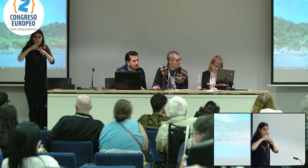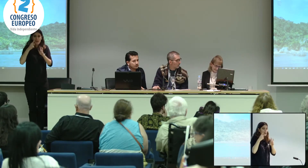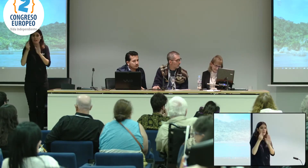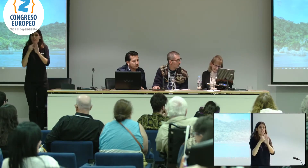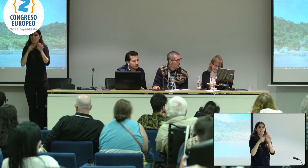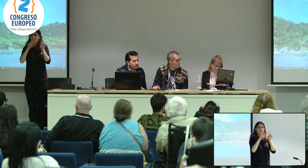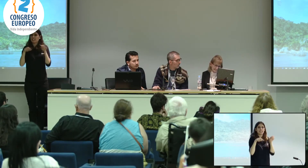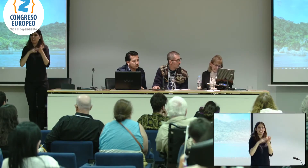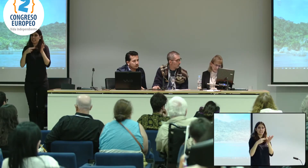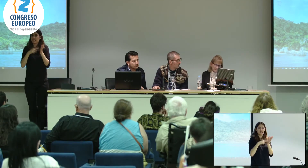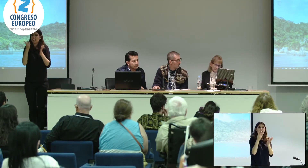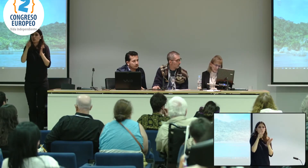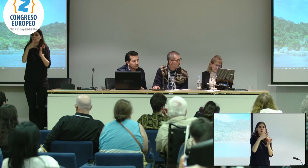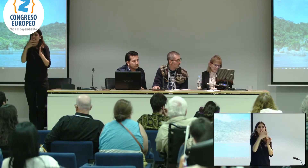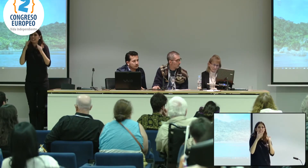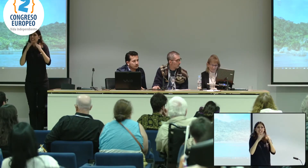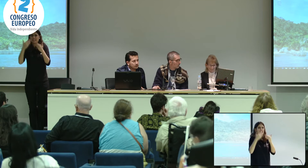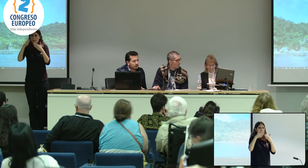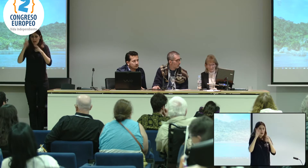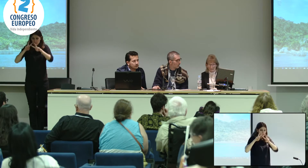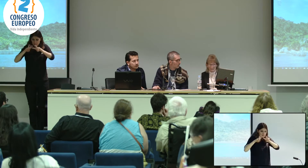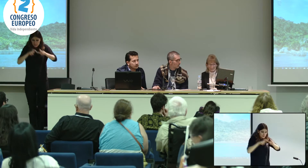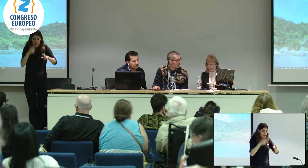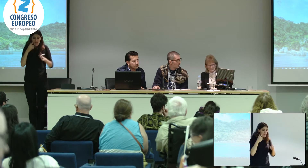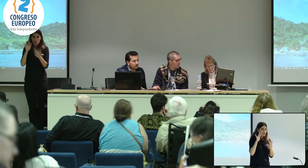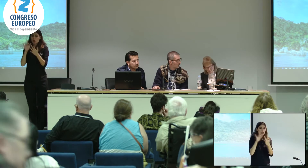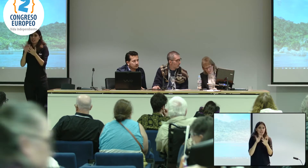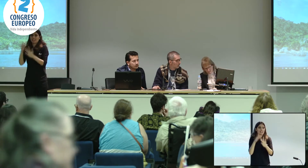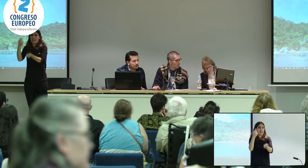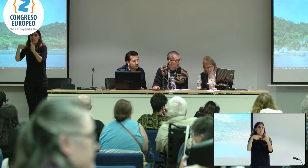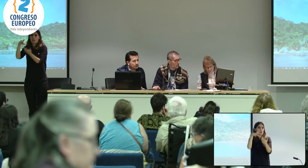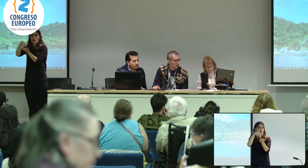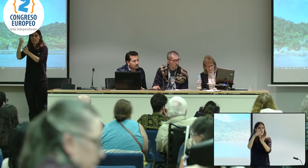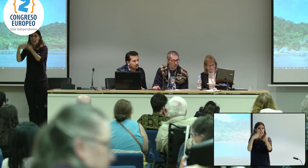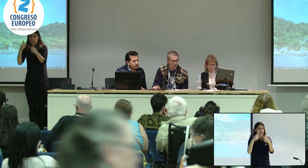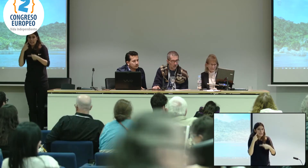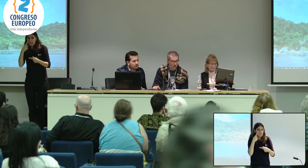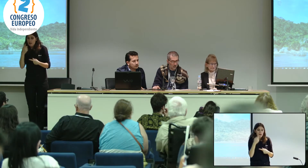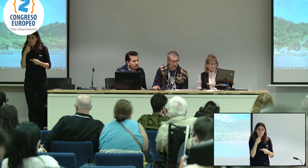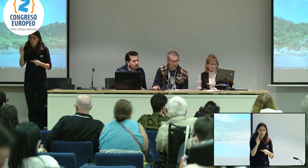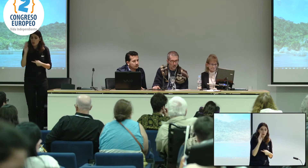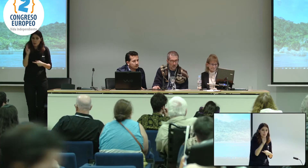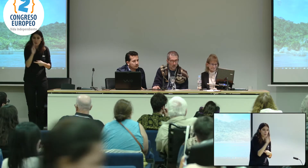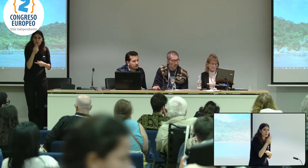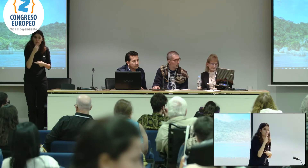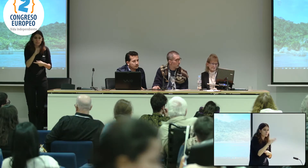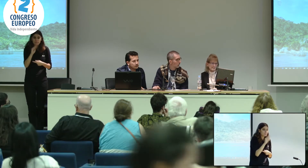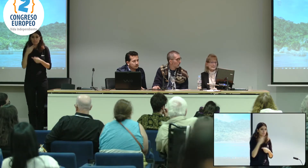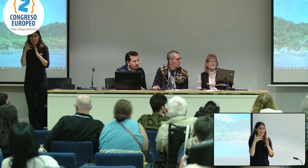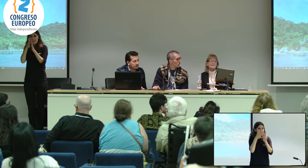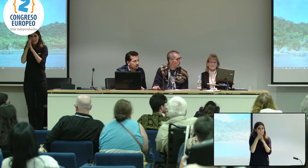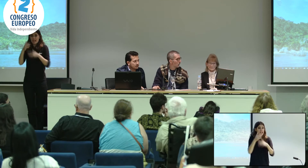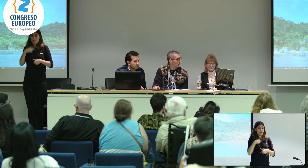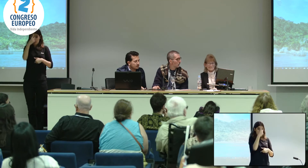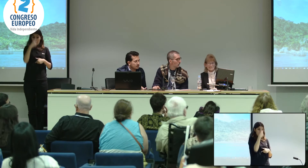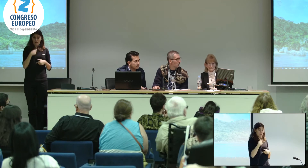más de 2.500 casas, tuve que contactar a inmobiliarias, averiguar, preguntar mucho, explicar mi